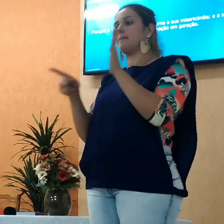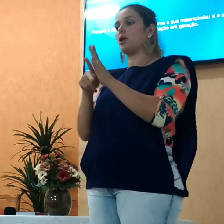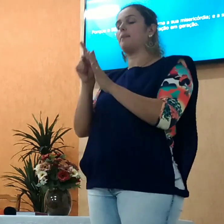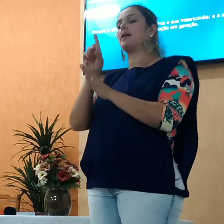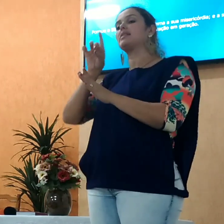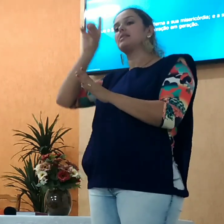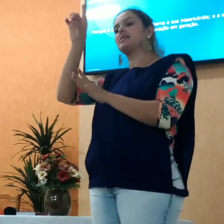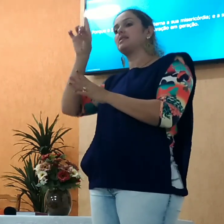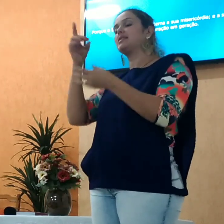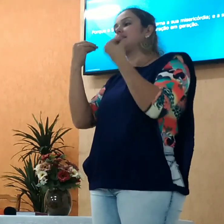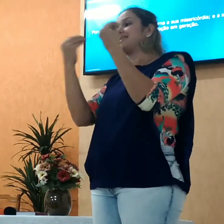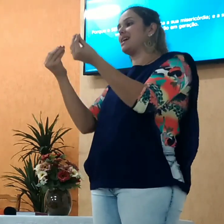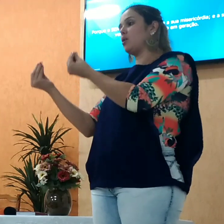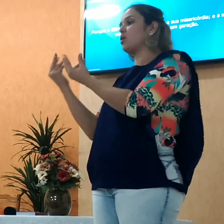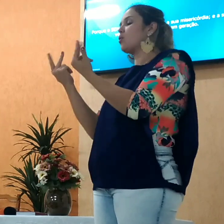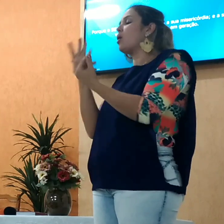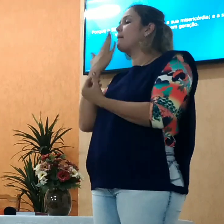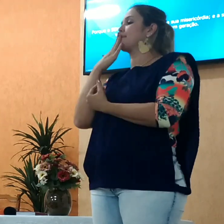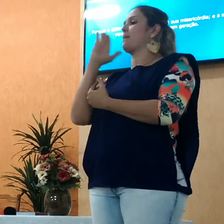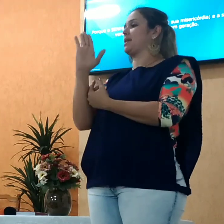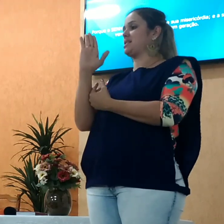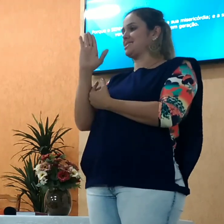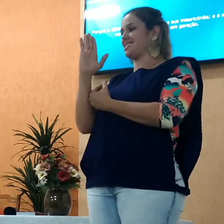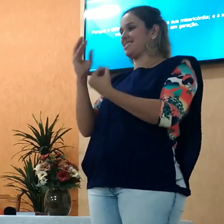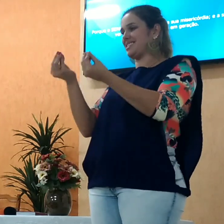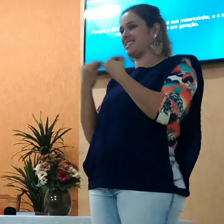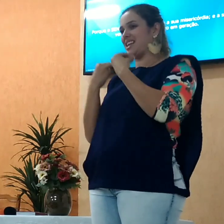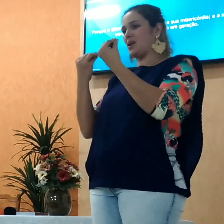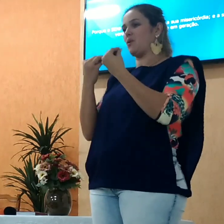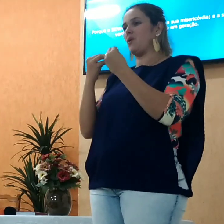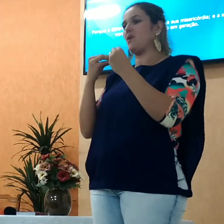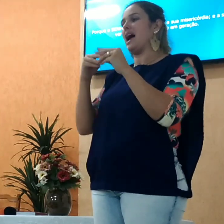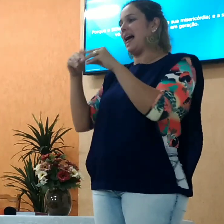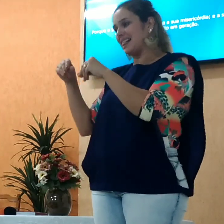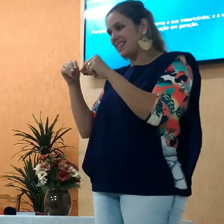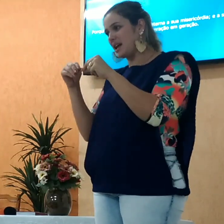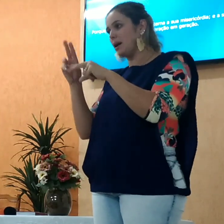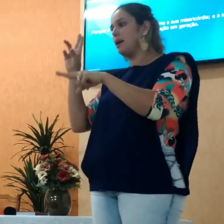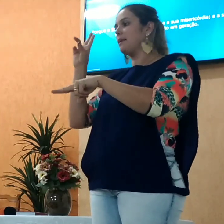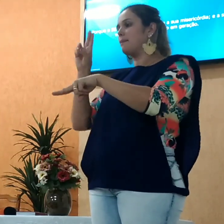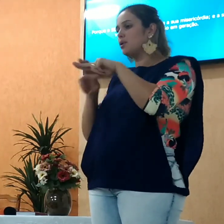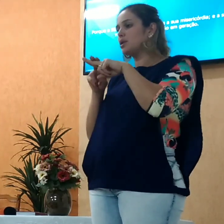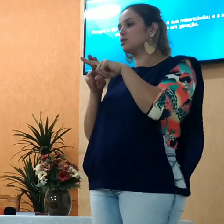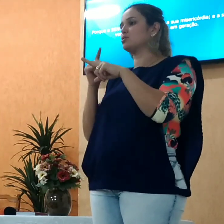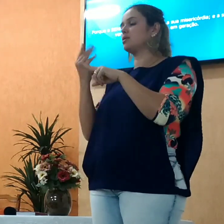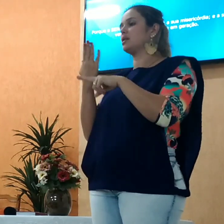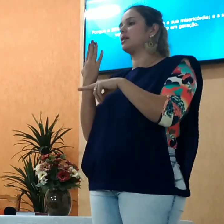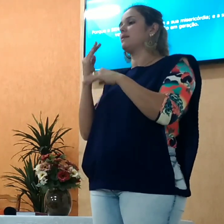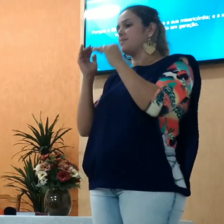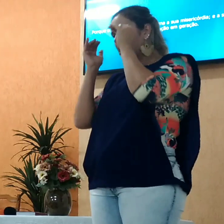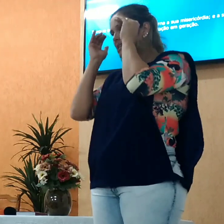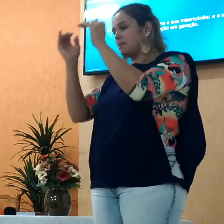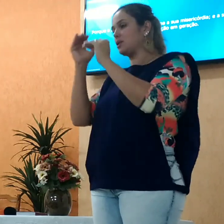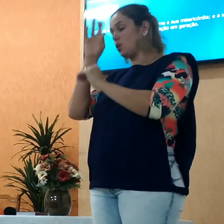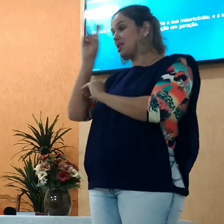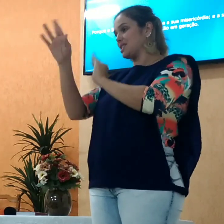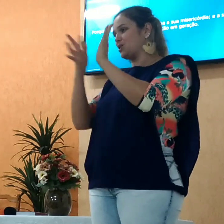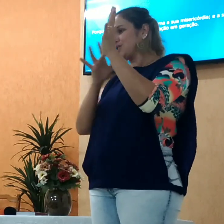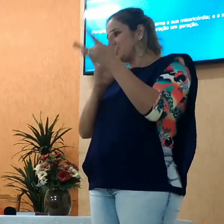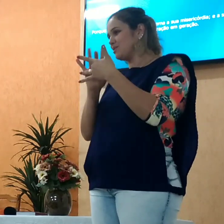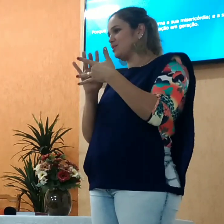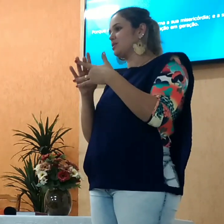por promessa aquela terra. E por isso, eles como foram obedientes ao Senhor, o Senhor foi abrindo as